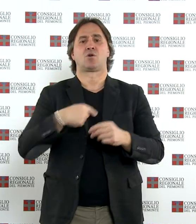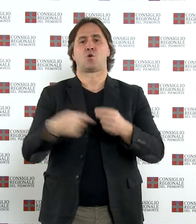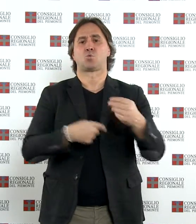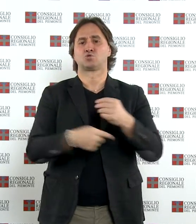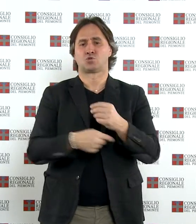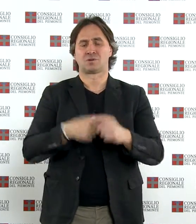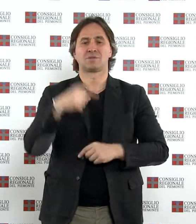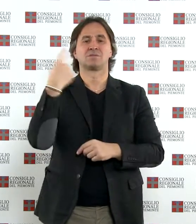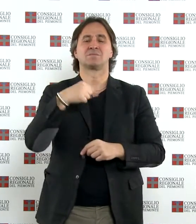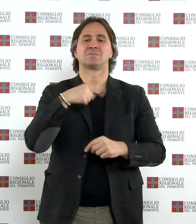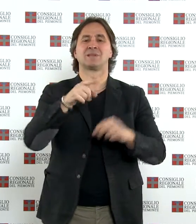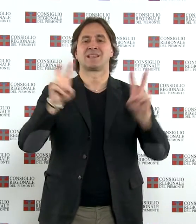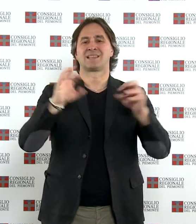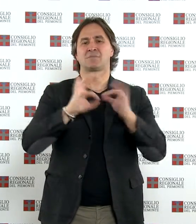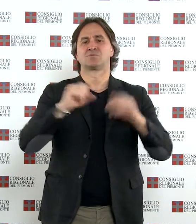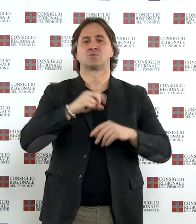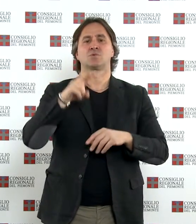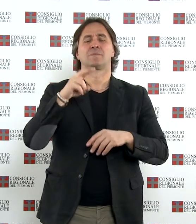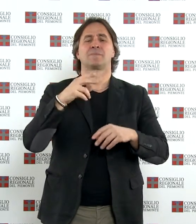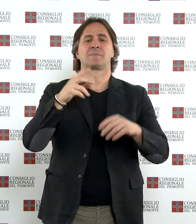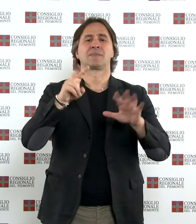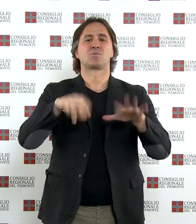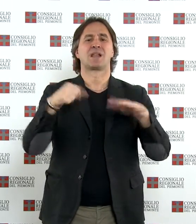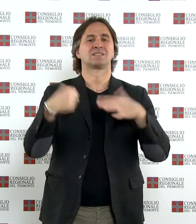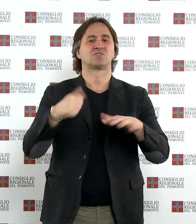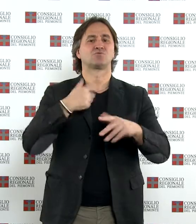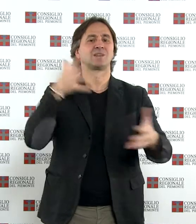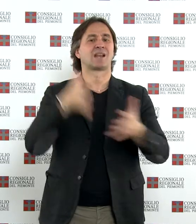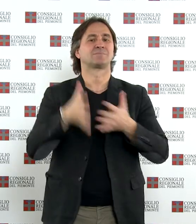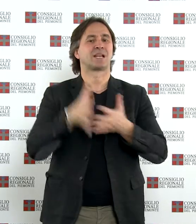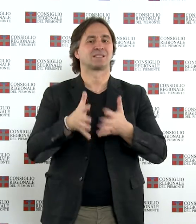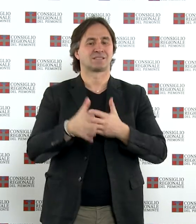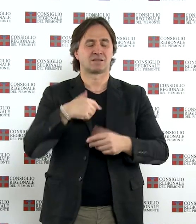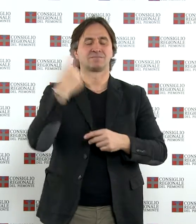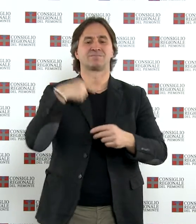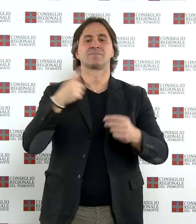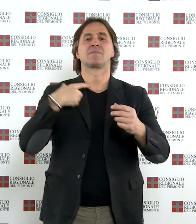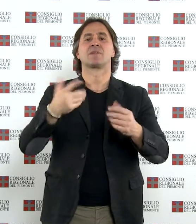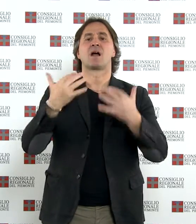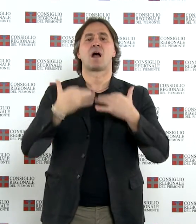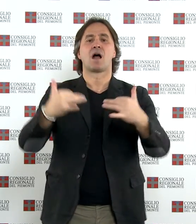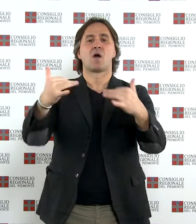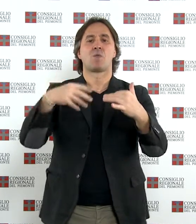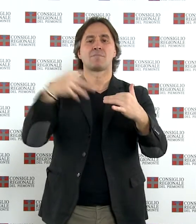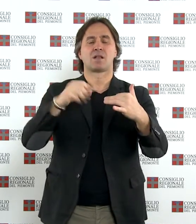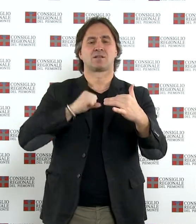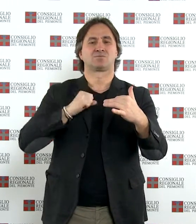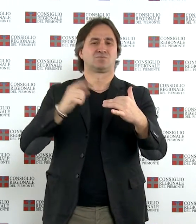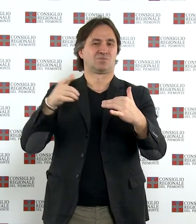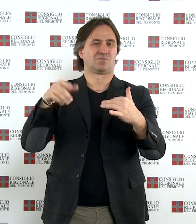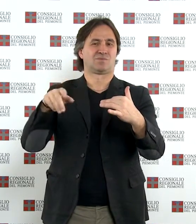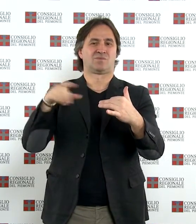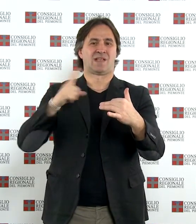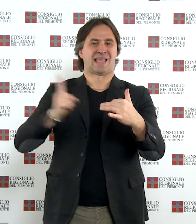della trasparenza 2016 della Regione Piemonte, che si è tenuta nell'Aula Magna della Scuola di Applicazione dell'Esercito.